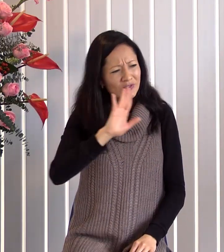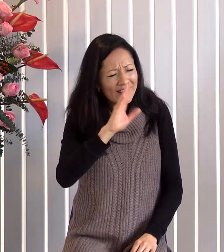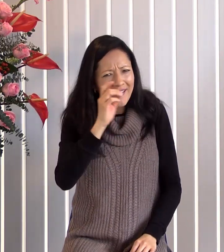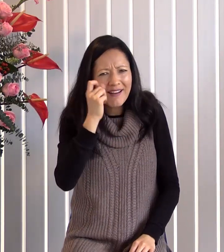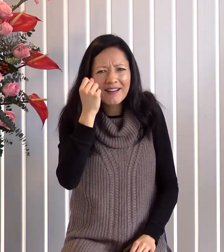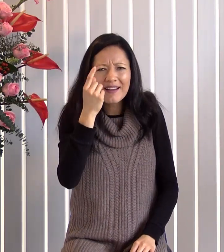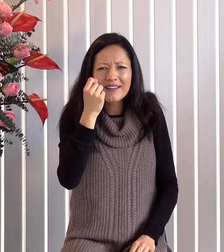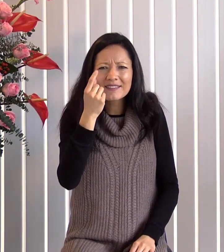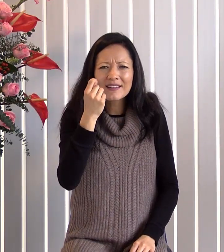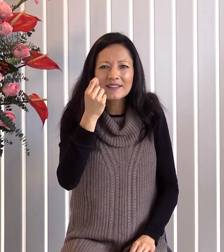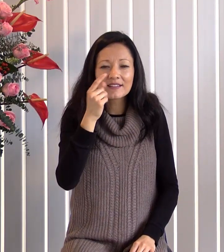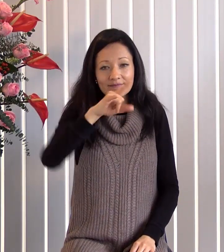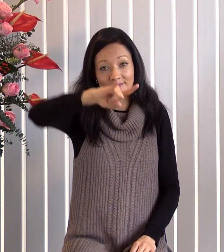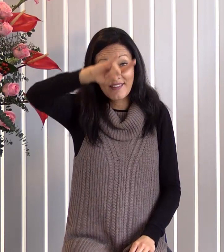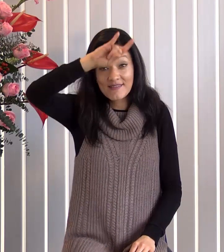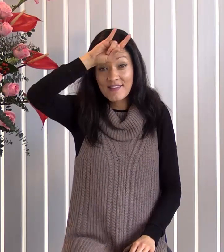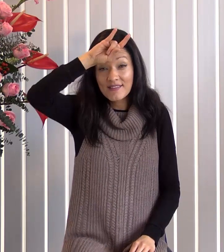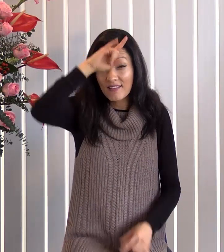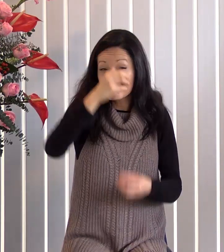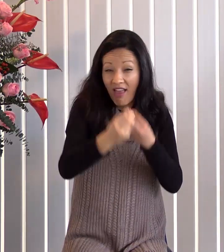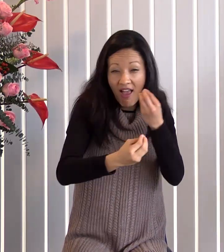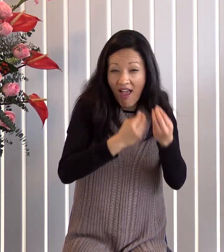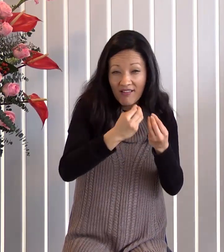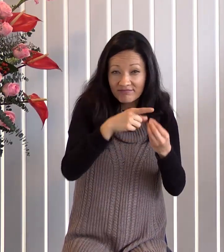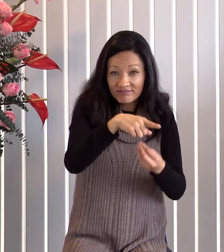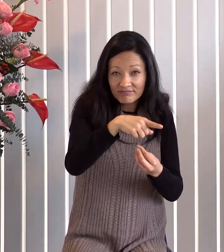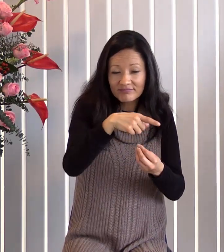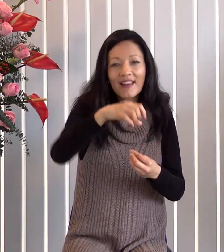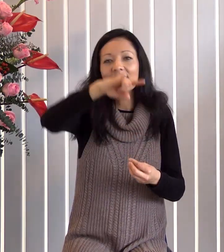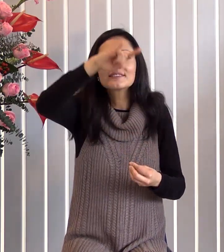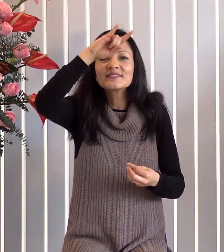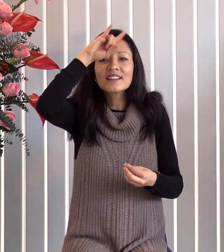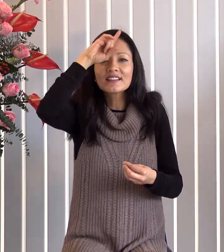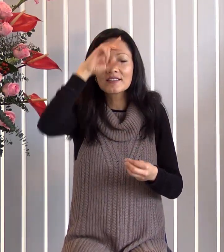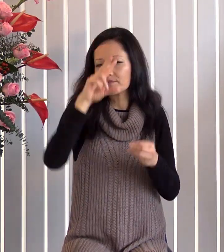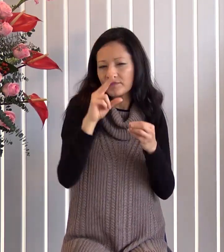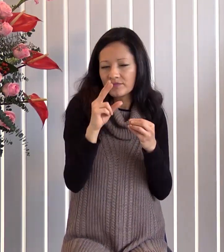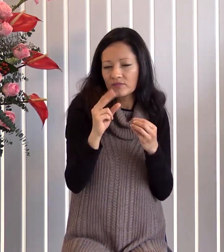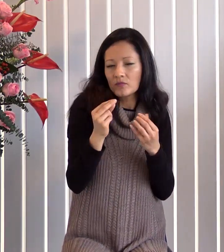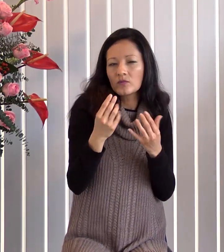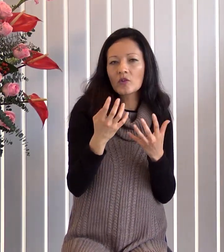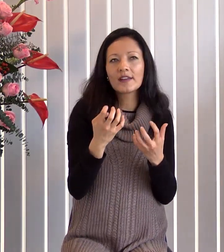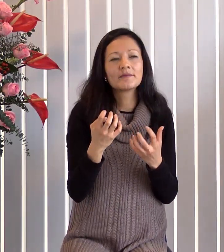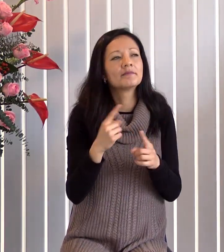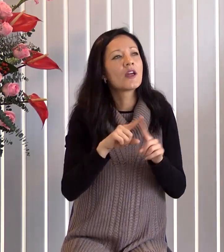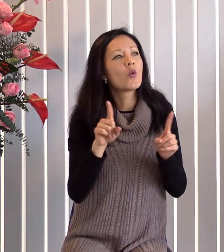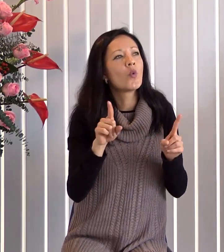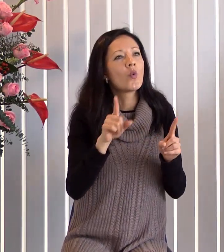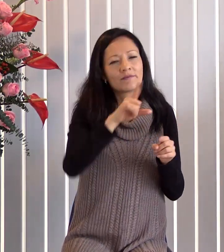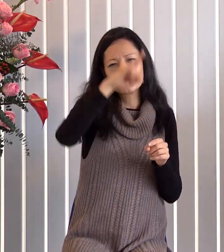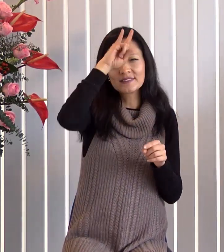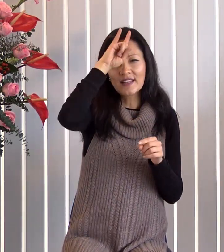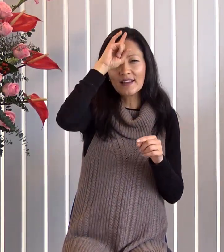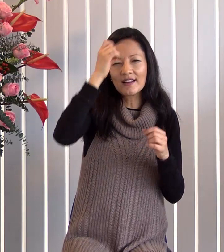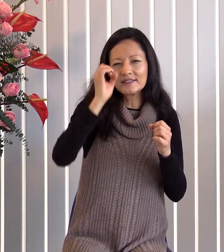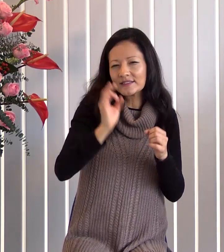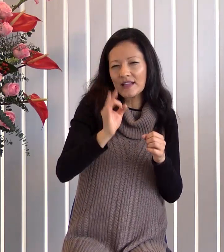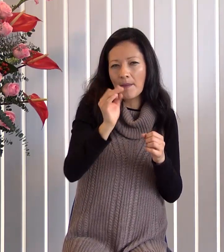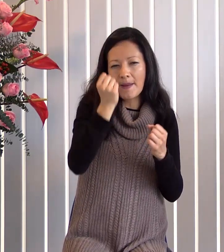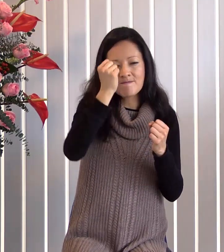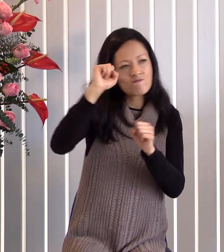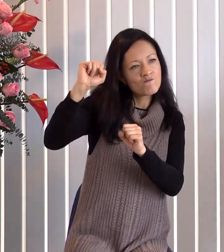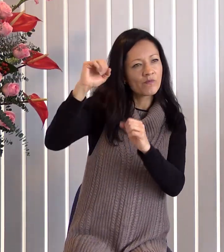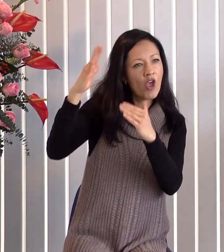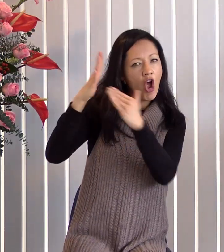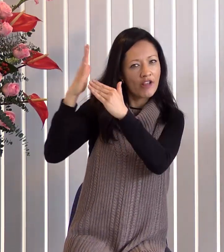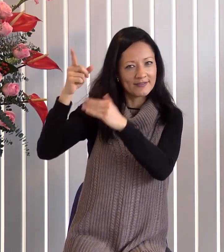¿Entiende cuál es el oficio de Satanás? Satanás, aunque no quiera, aunque Satanás se oponga a Dios,